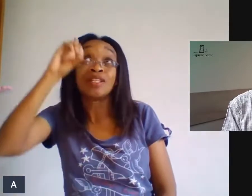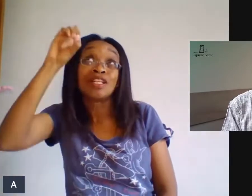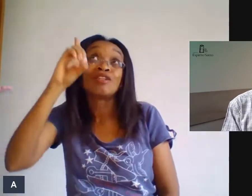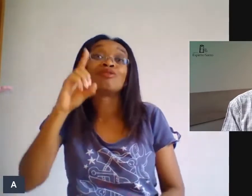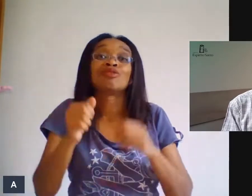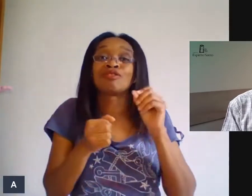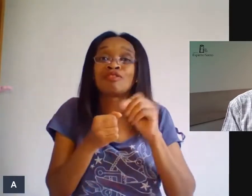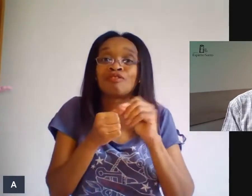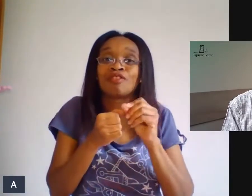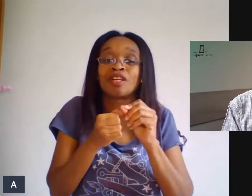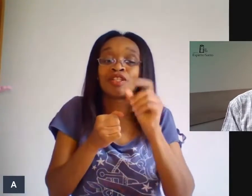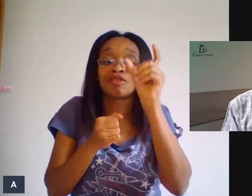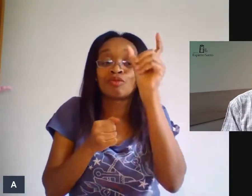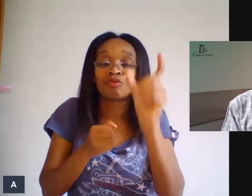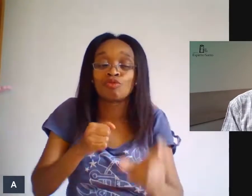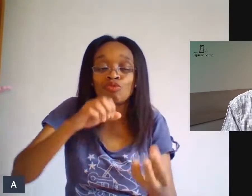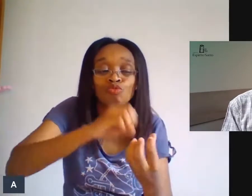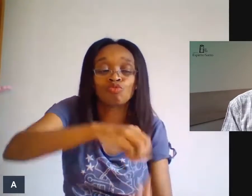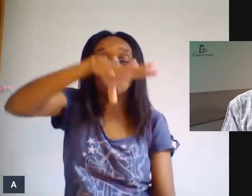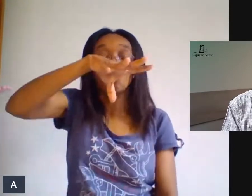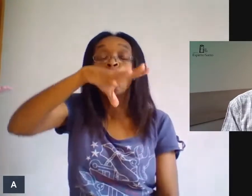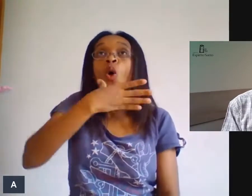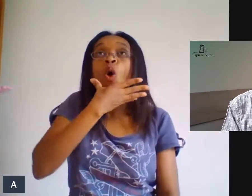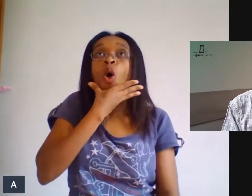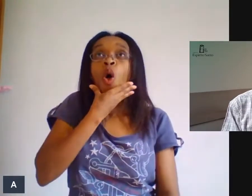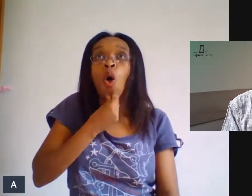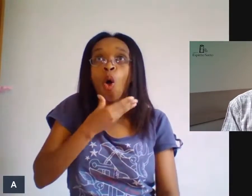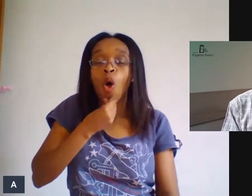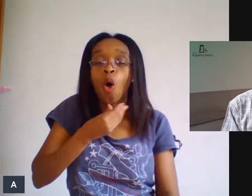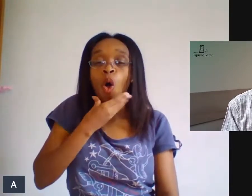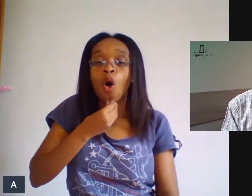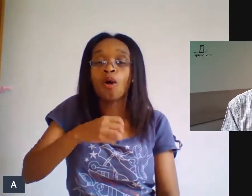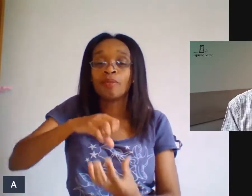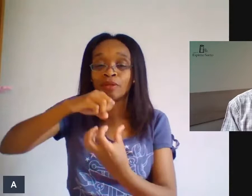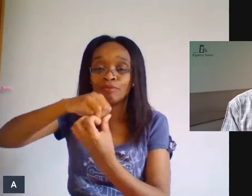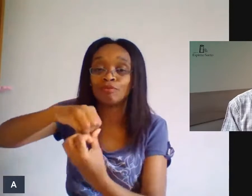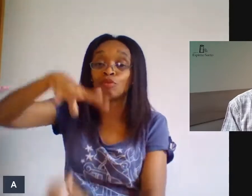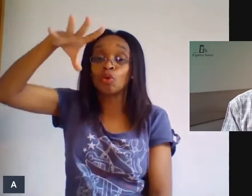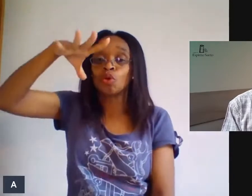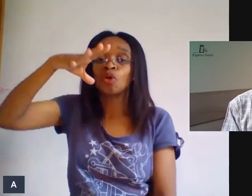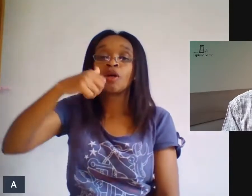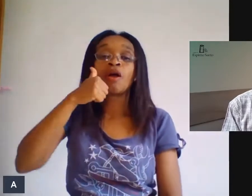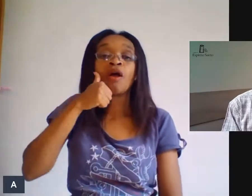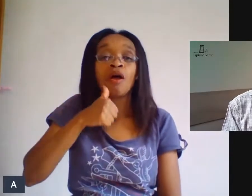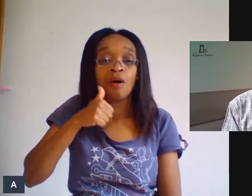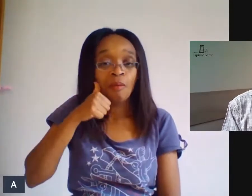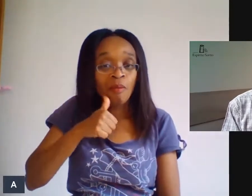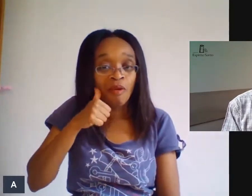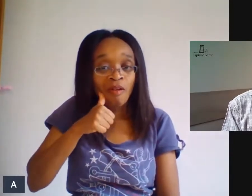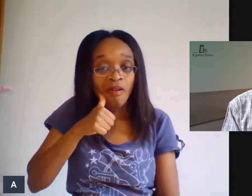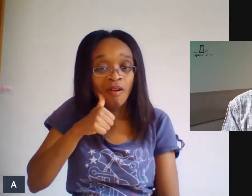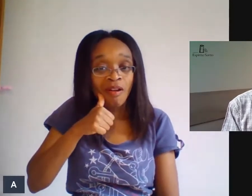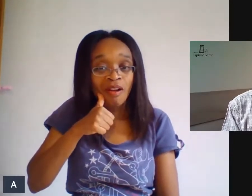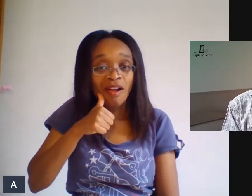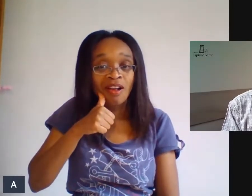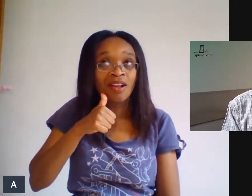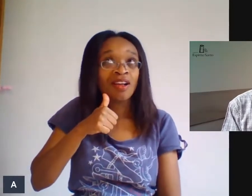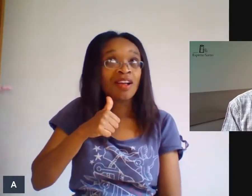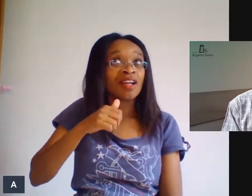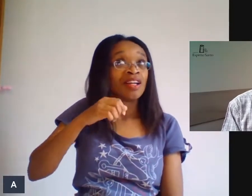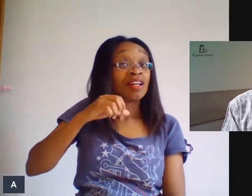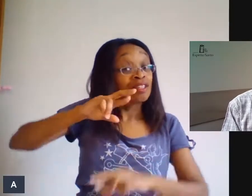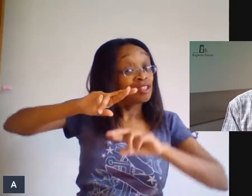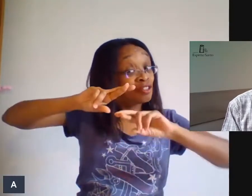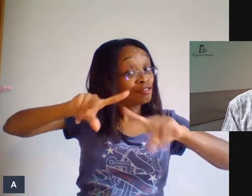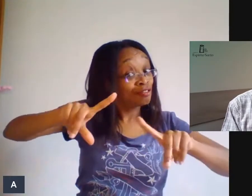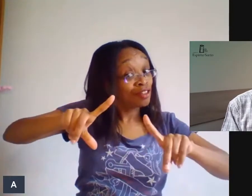diferenciação, assim, de como o homem, como nós, né, o homem e a mulher, somos diferentes de tudo que